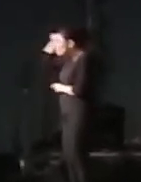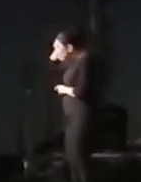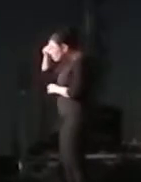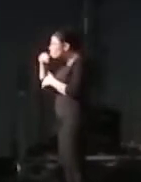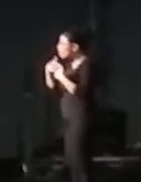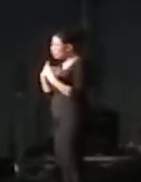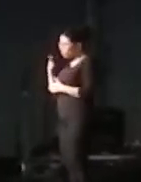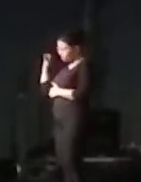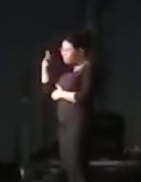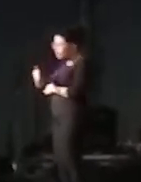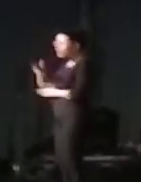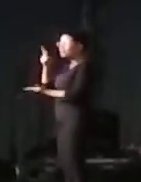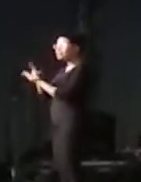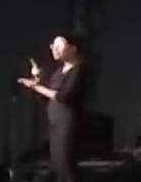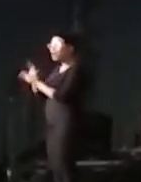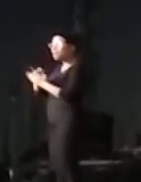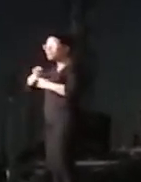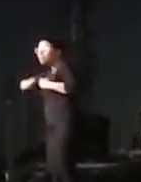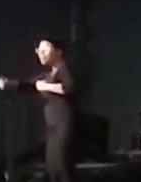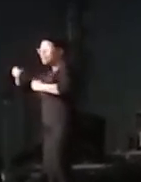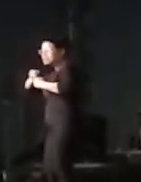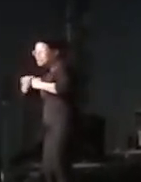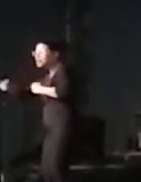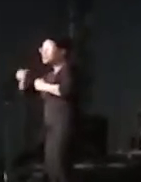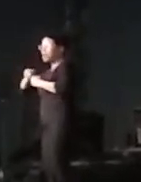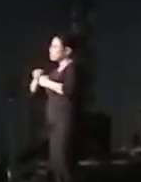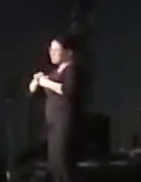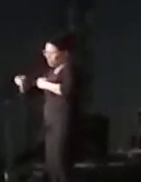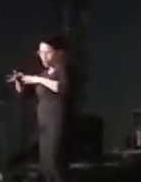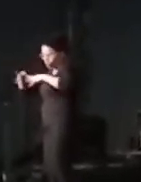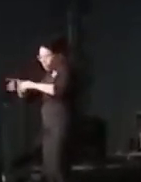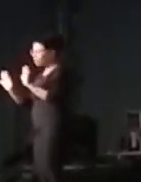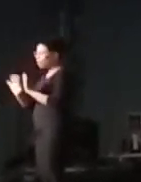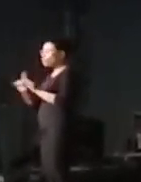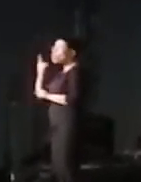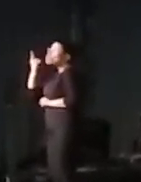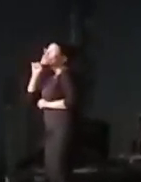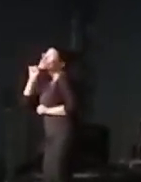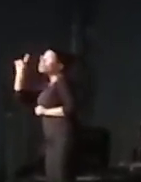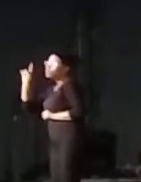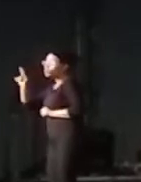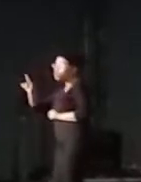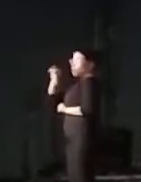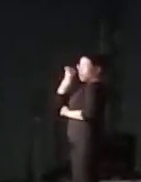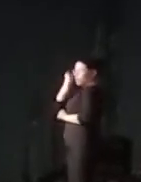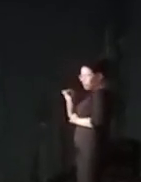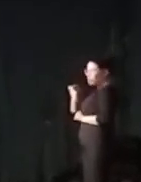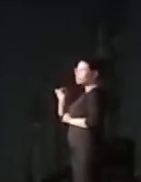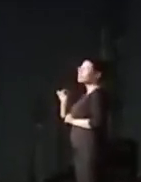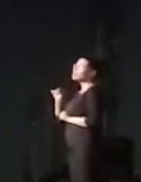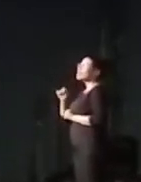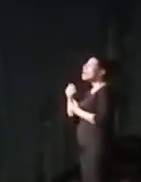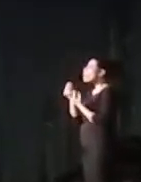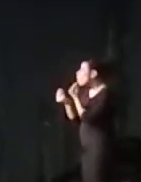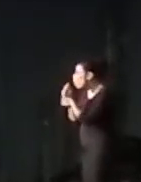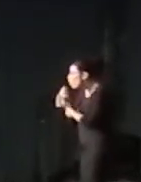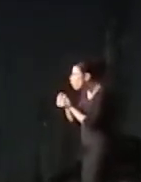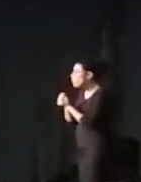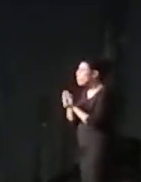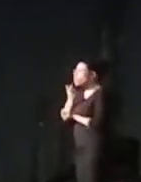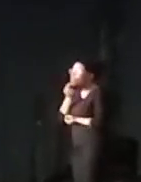lá toda semana, não a semana inteira, mas eu escolhi um plantão, o Salada, o